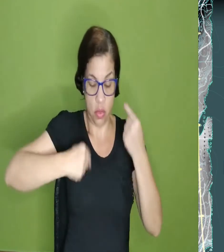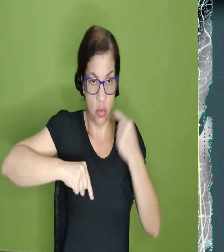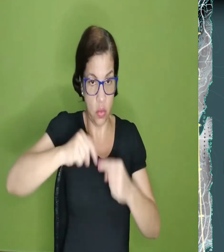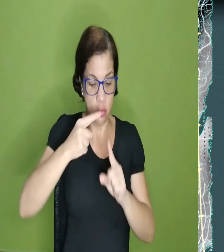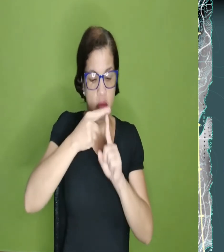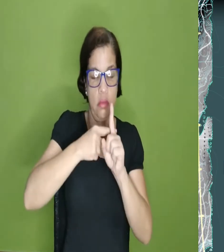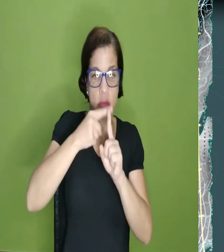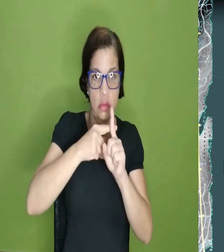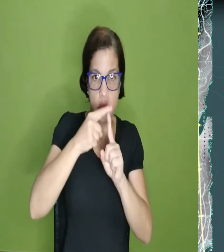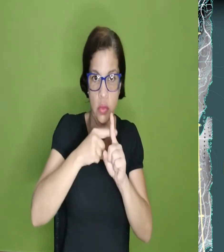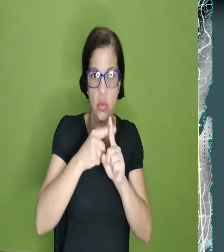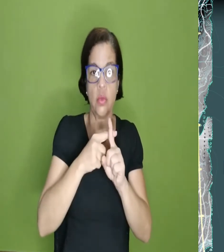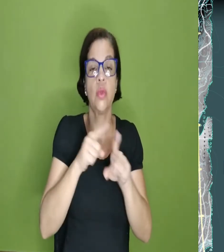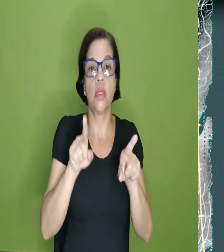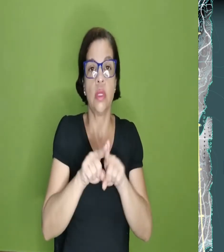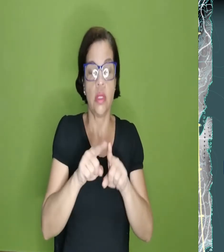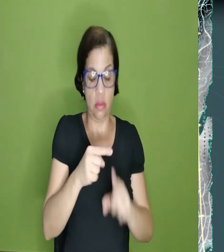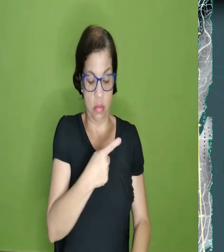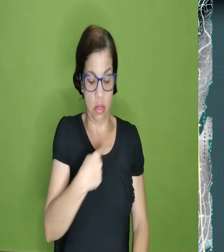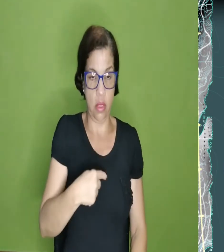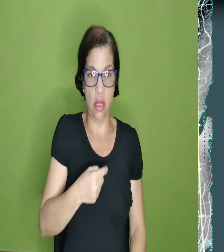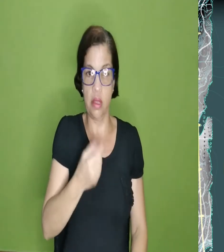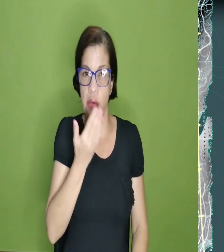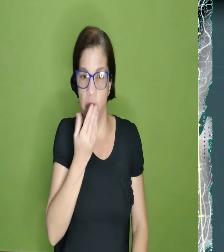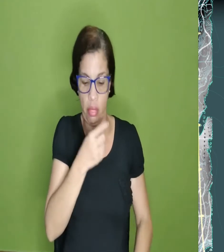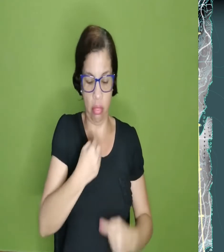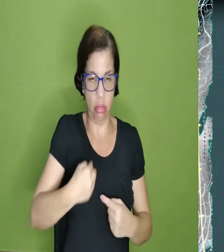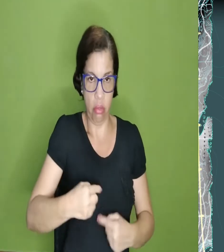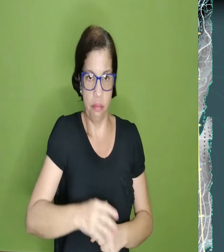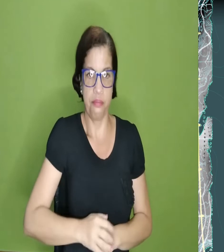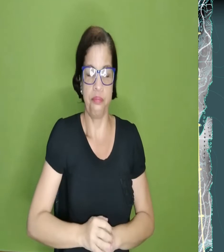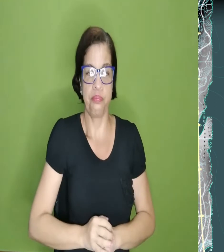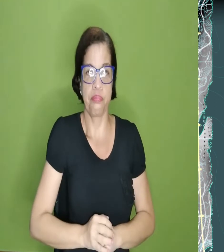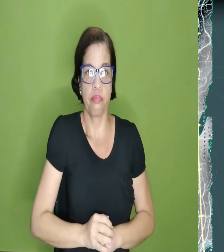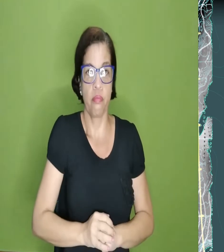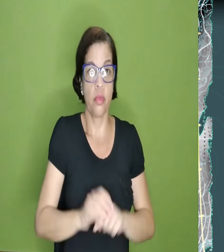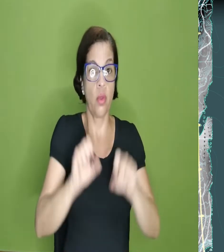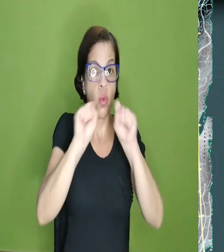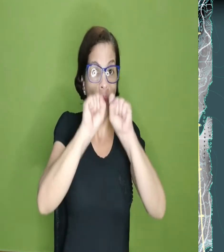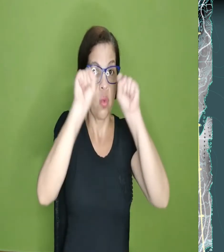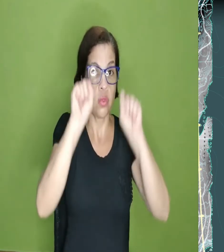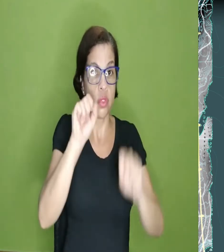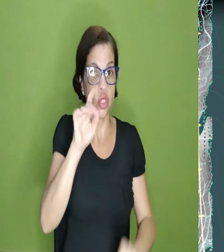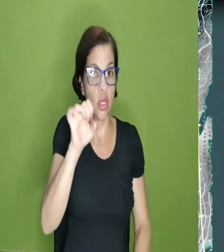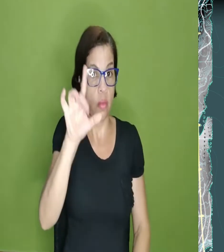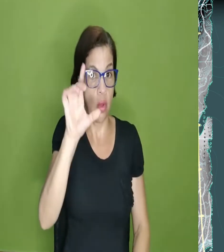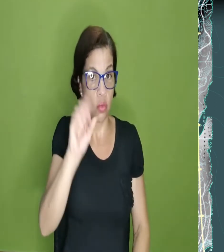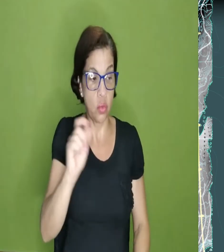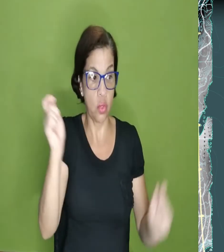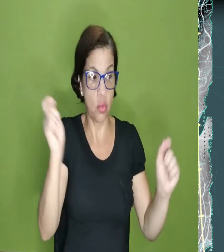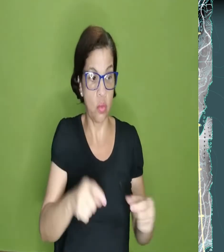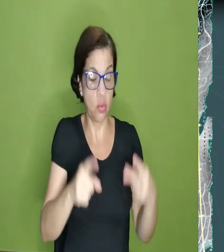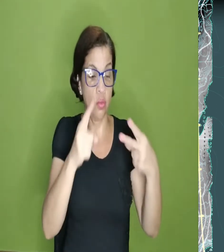circulação, a temperatura e a digestão. O sistema nervoso autônomo pode ser simpático